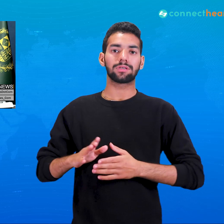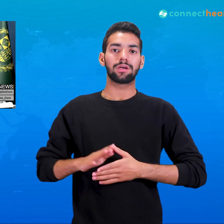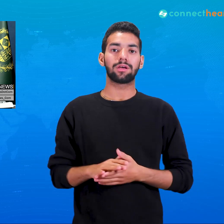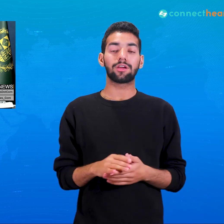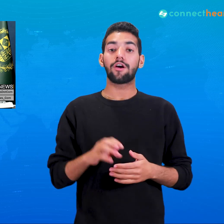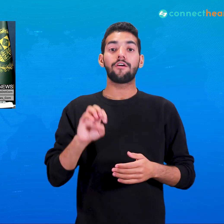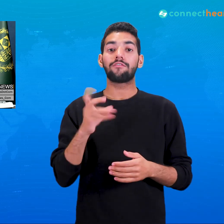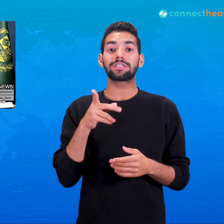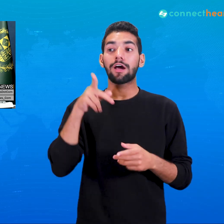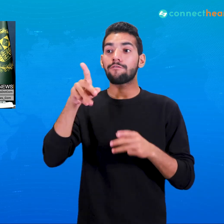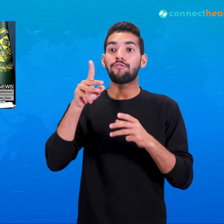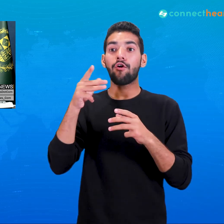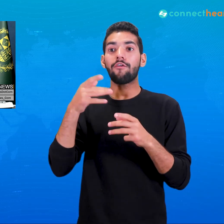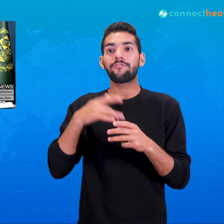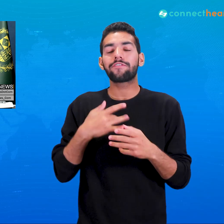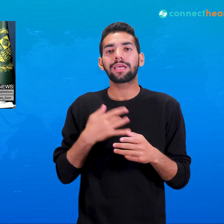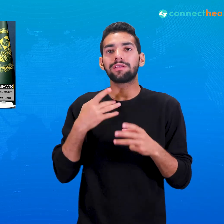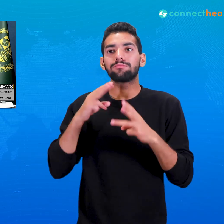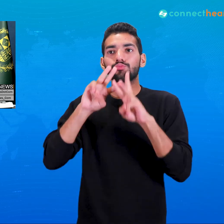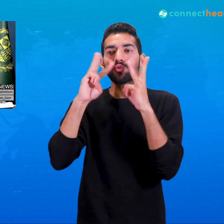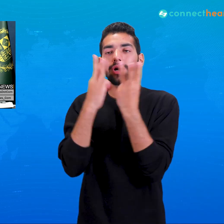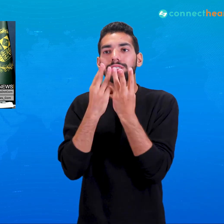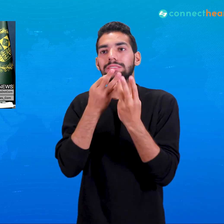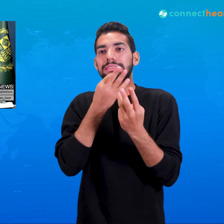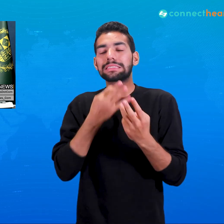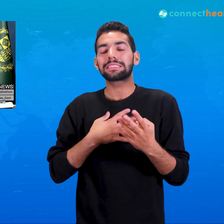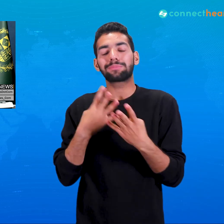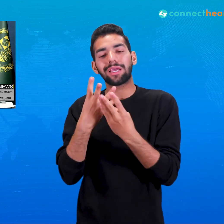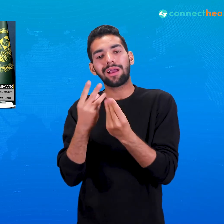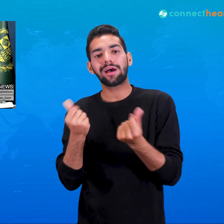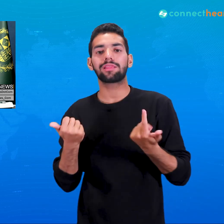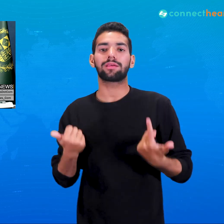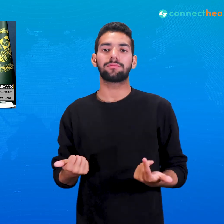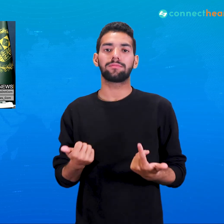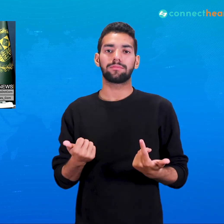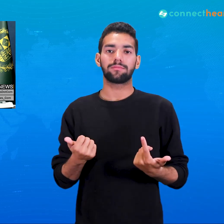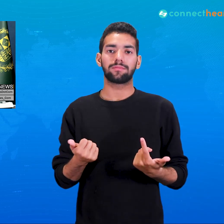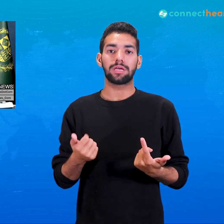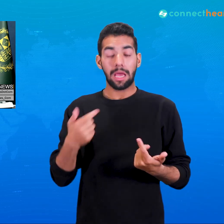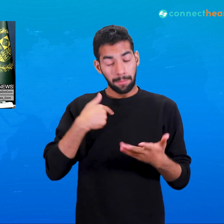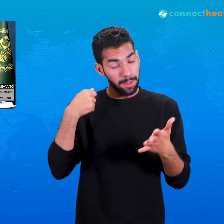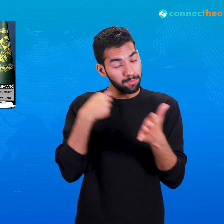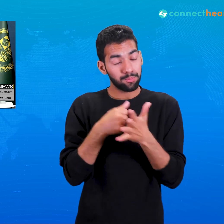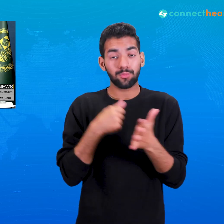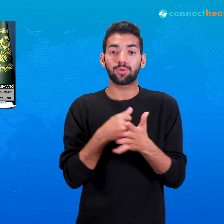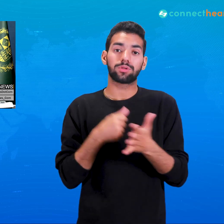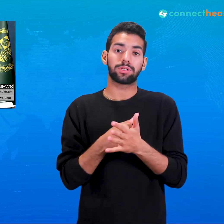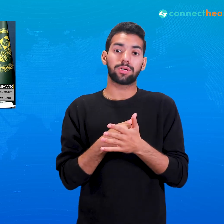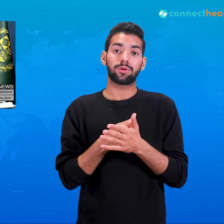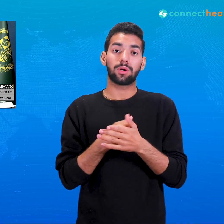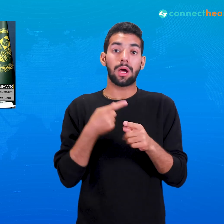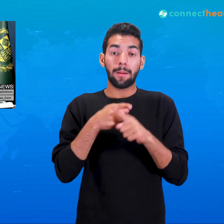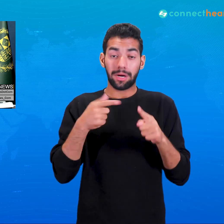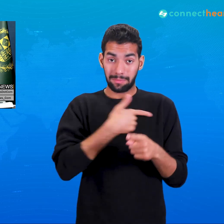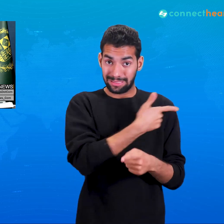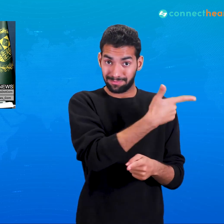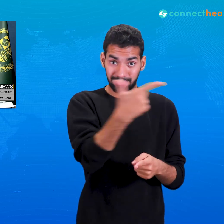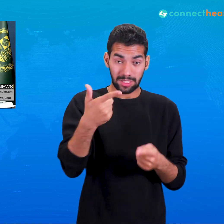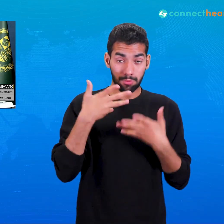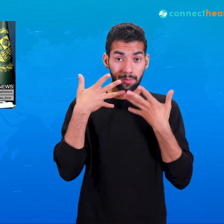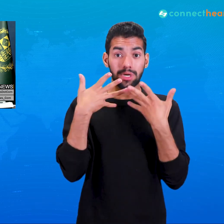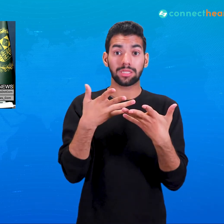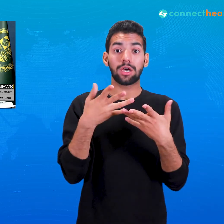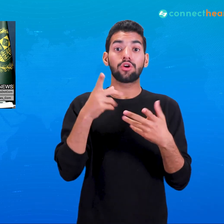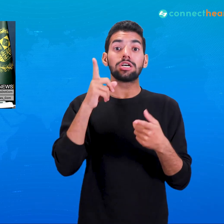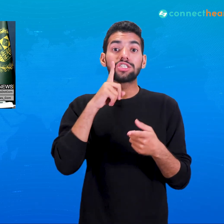اس نے نکلا ہی نہیں گھر سے، کیونکہ معاشرے میں جگہ ختم ہو گئی۔ ہم جب تک، میں تو اپنی پوری کوشش کروں گا لیکن میں اپنی قوم